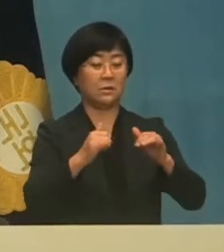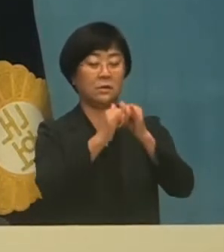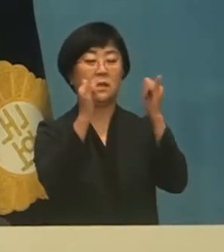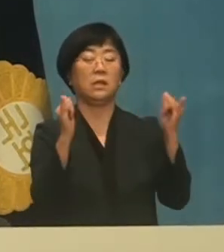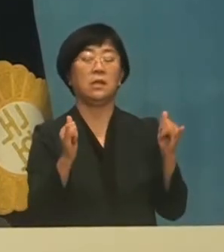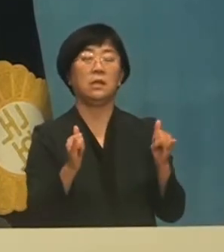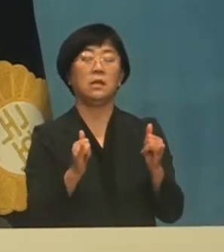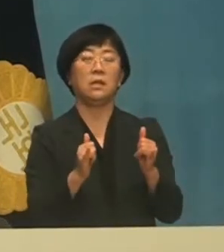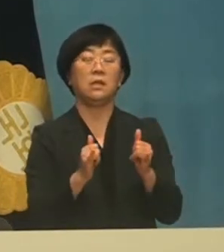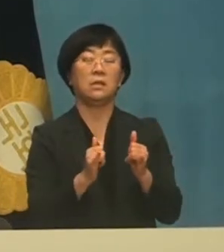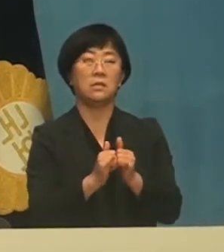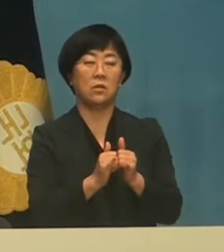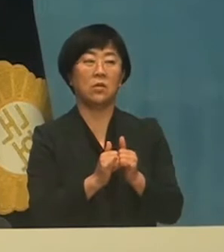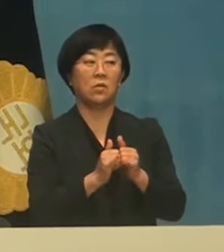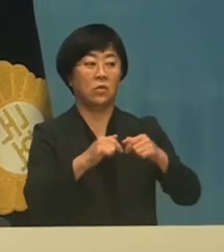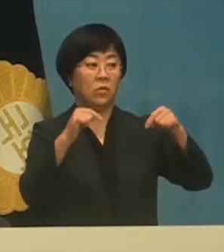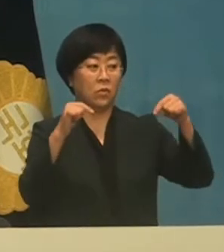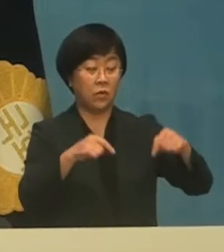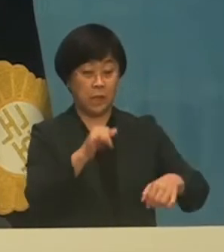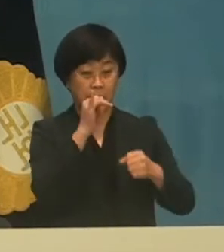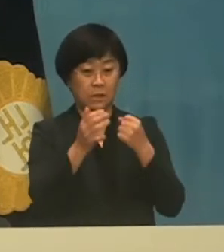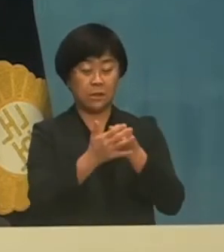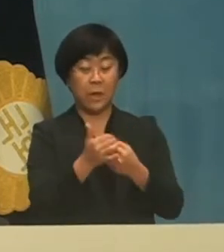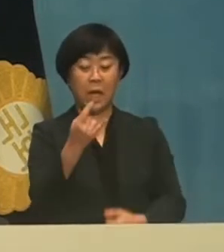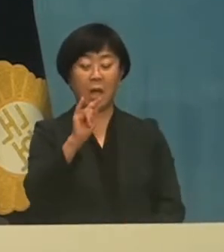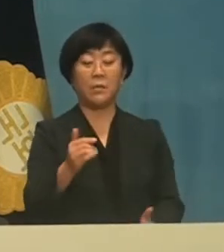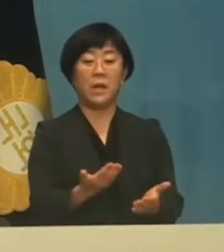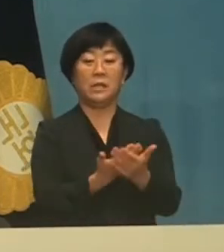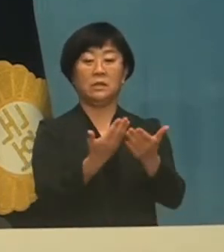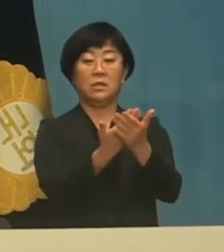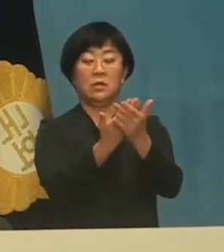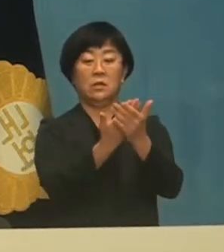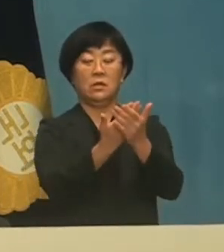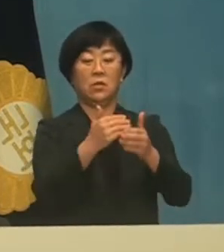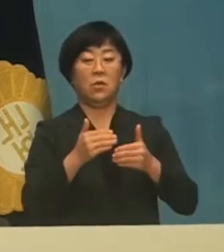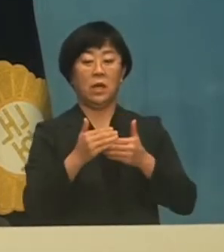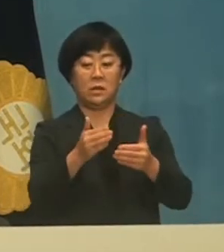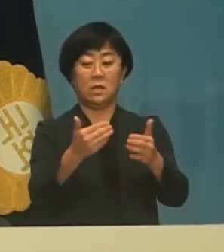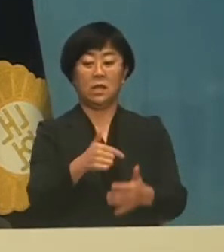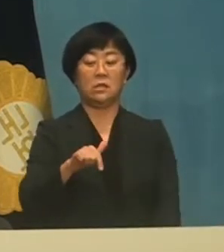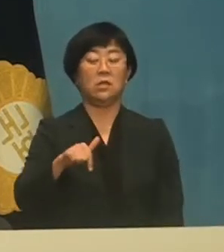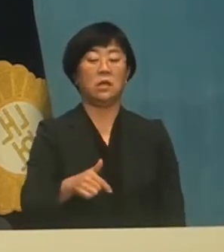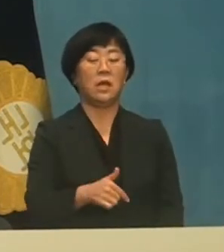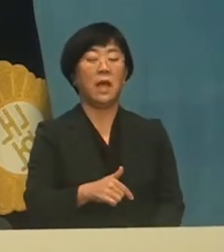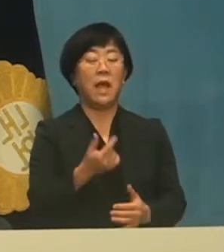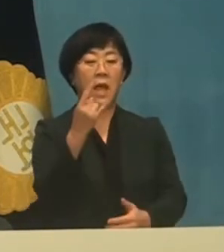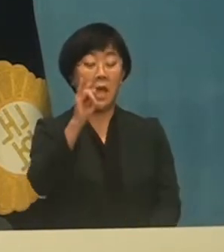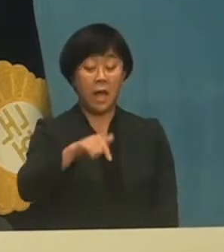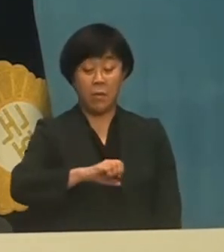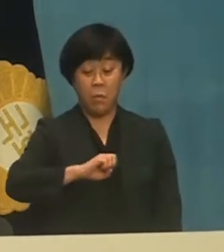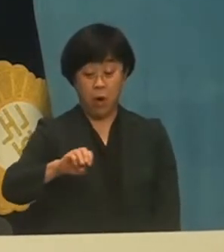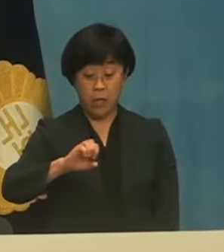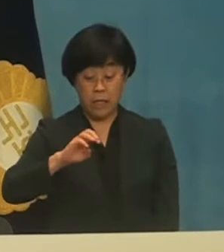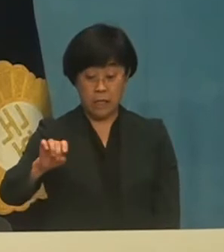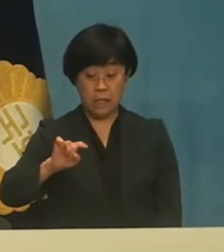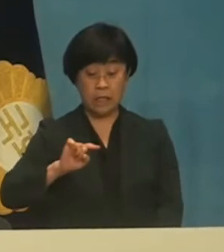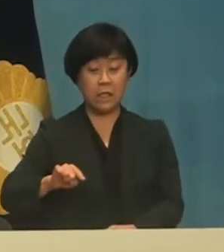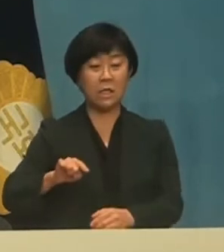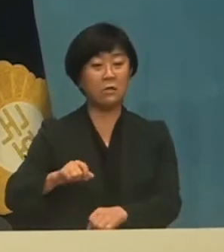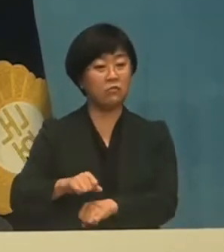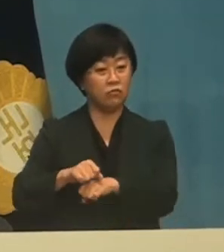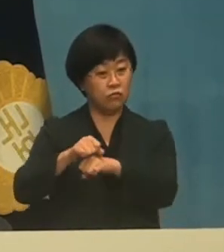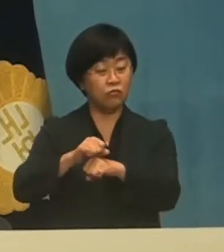경기가 뜨겁습니다만 핵발전 과정에서 계속 나오는 고준위 핵폐기물에 대한 사회적 논의는